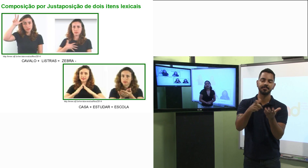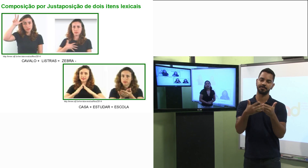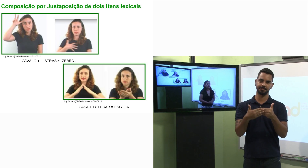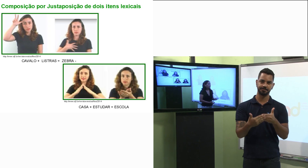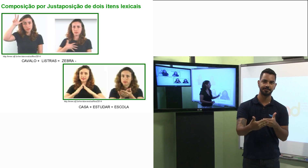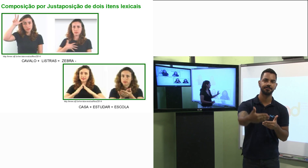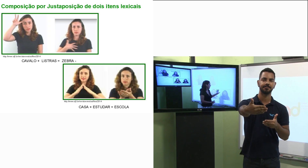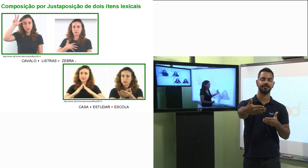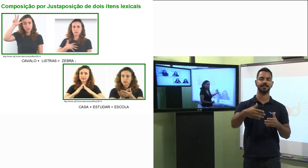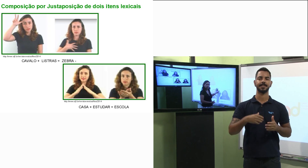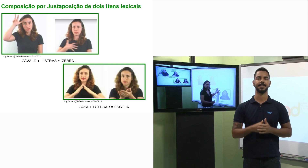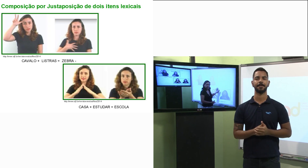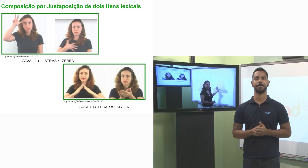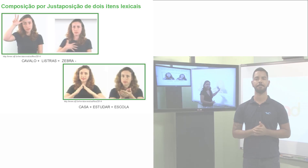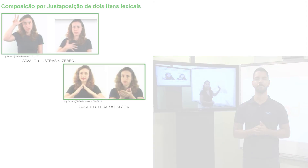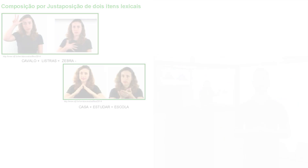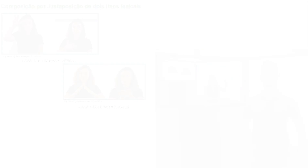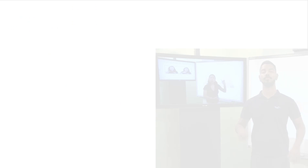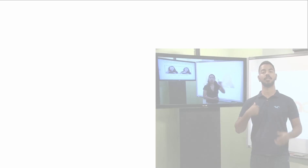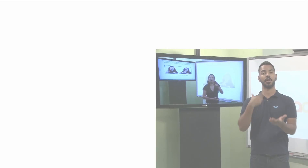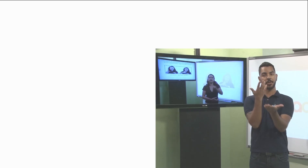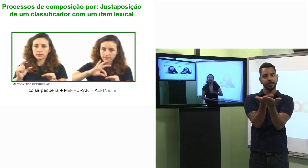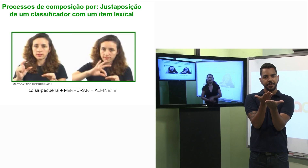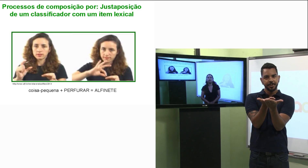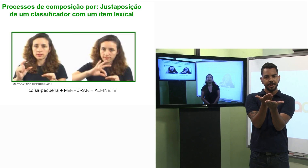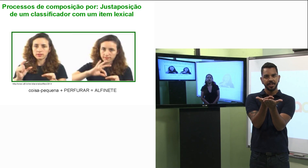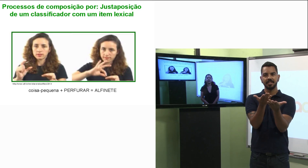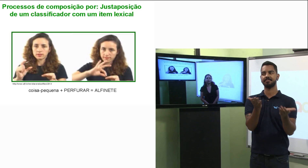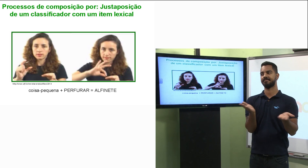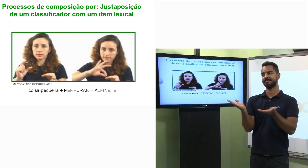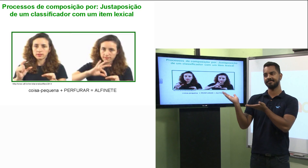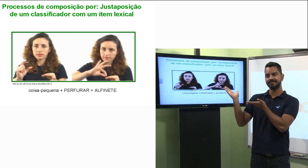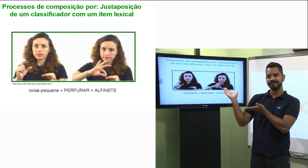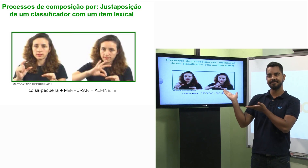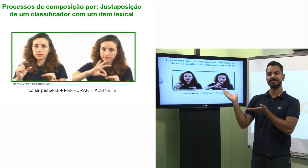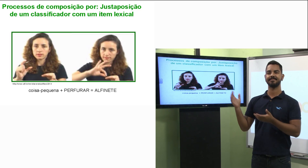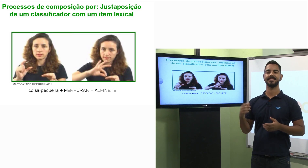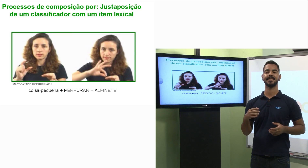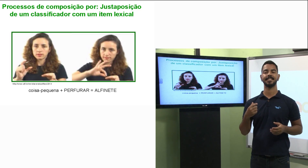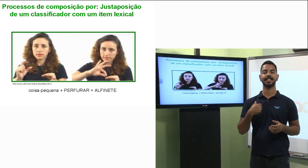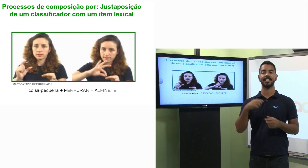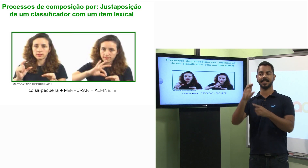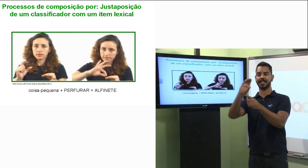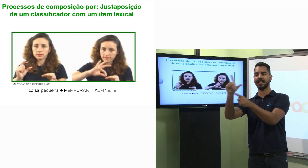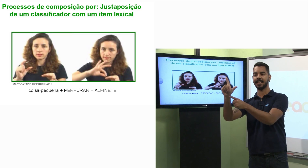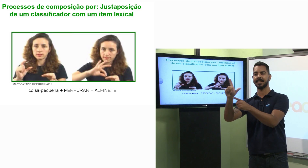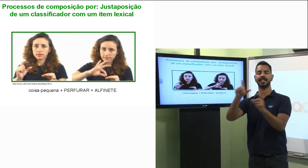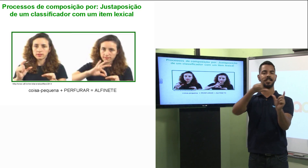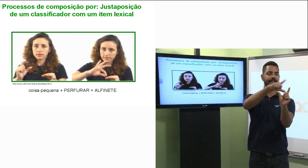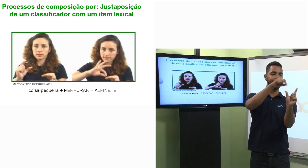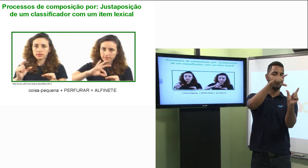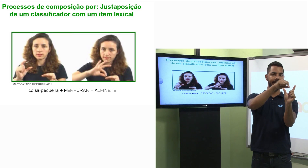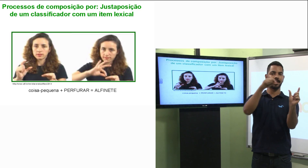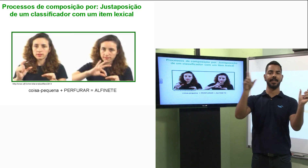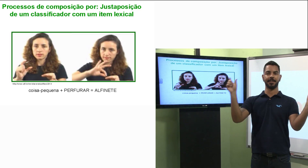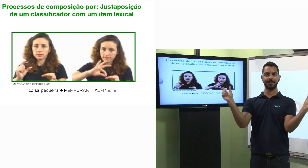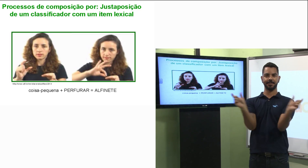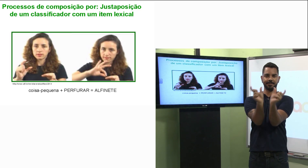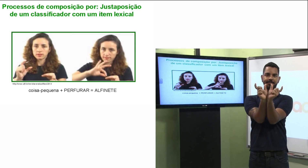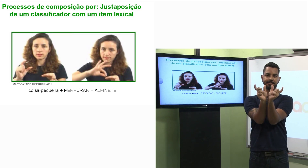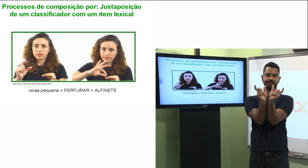vamos ver o processo de composição por justaposição de um classificador com um item